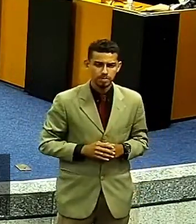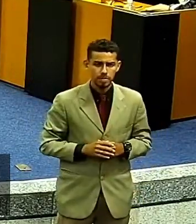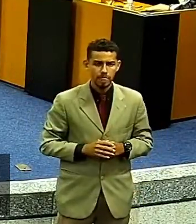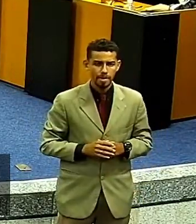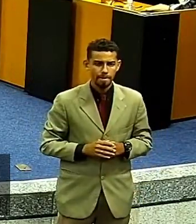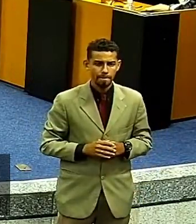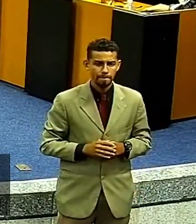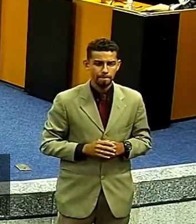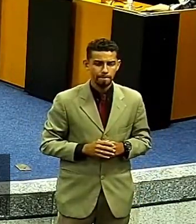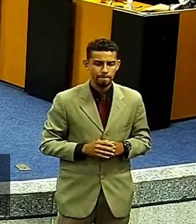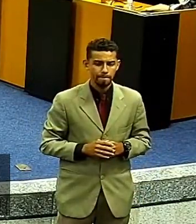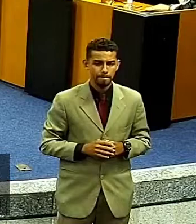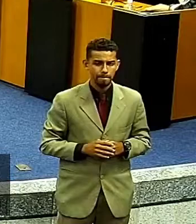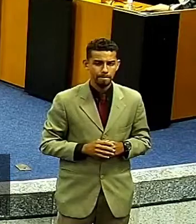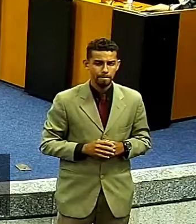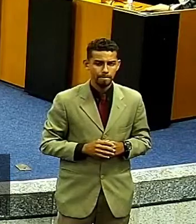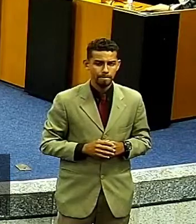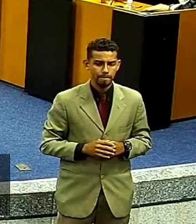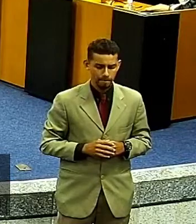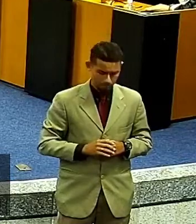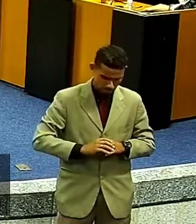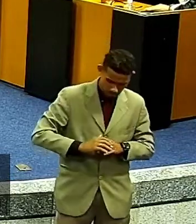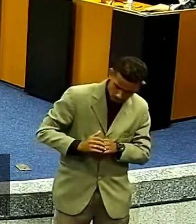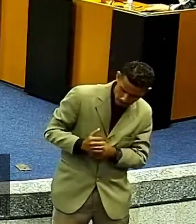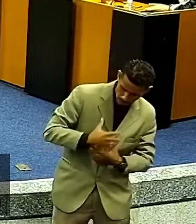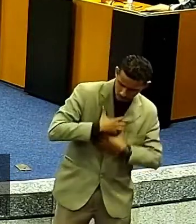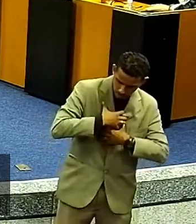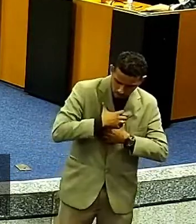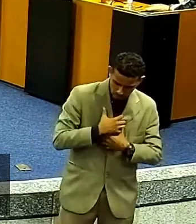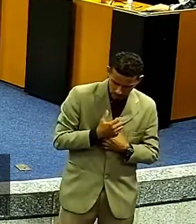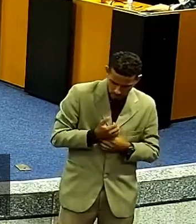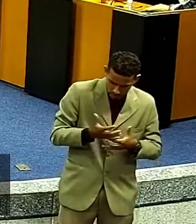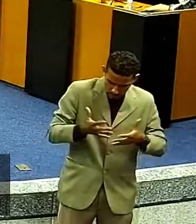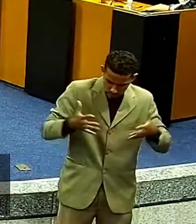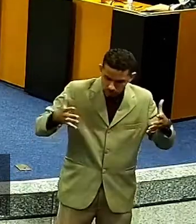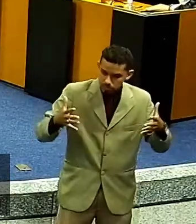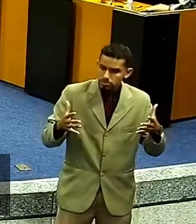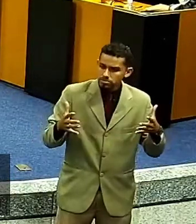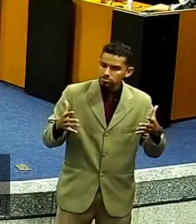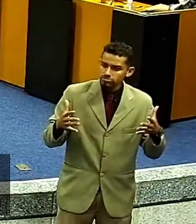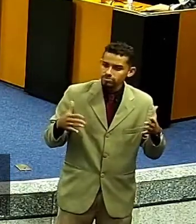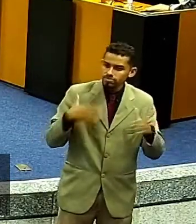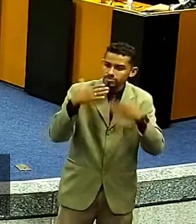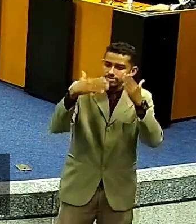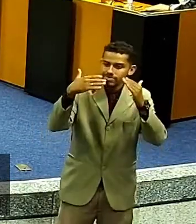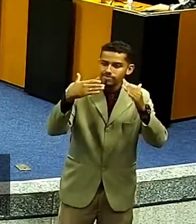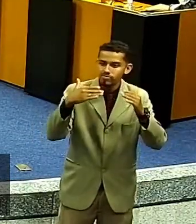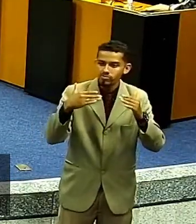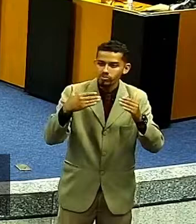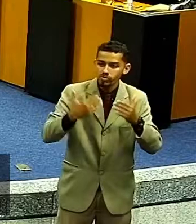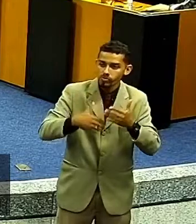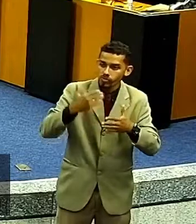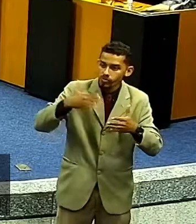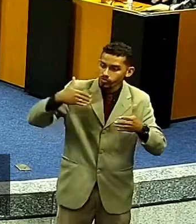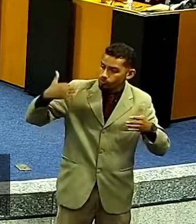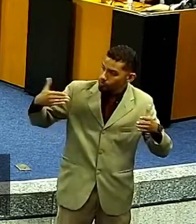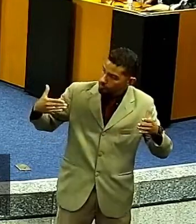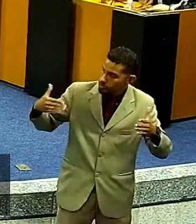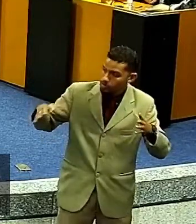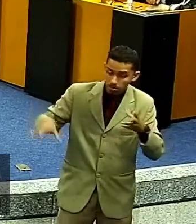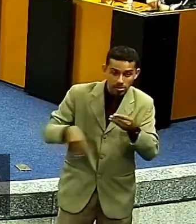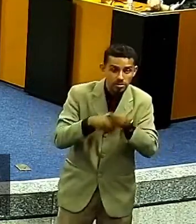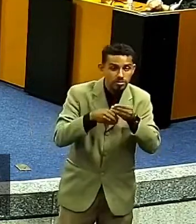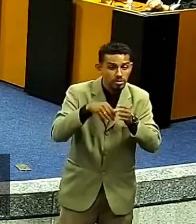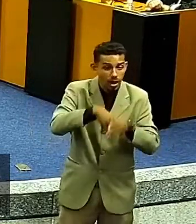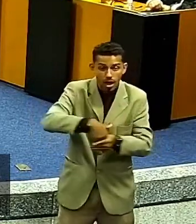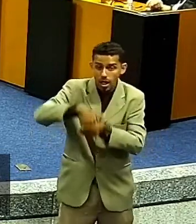certamente as as paixões se afloram de maneira mais apaixonada de salientando que a